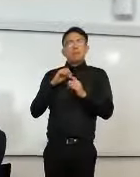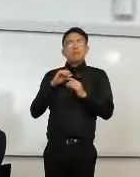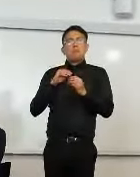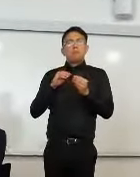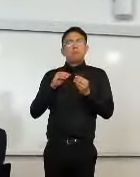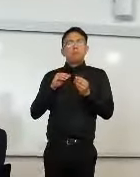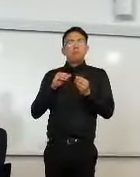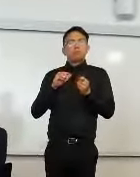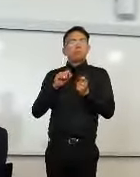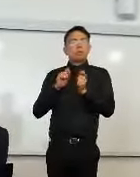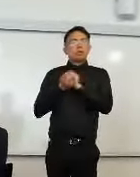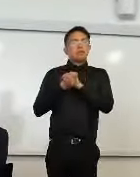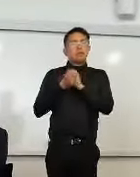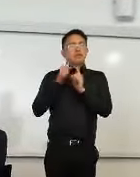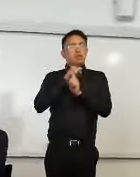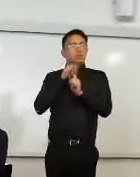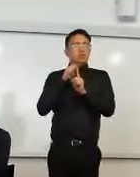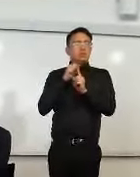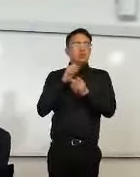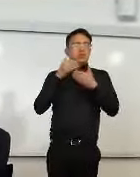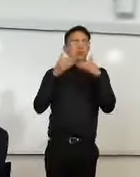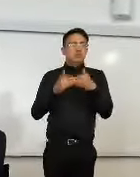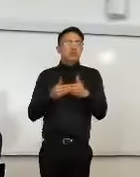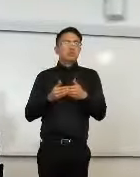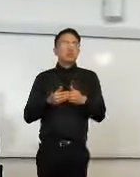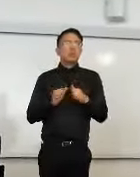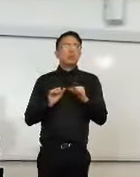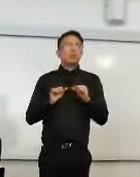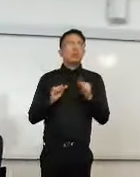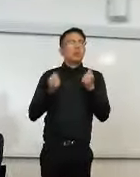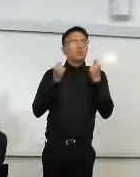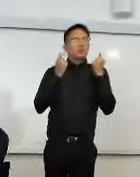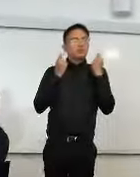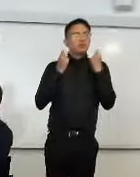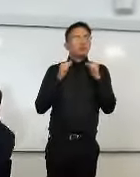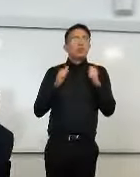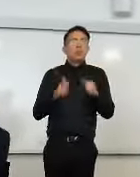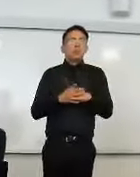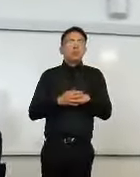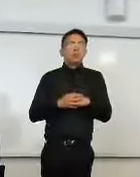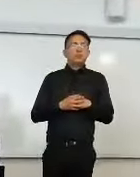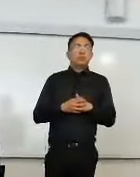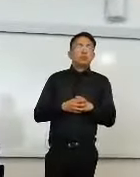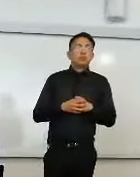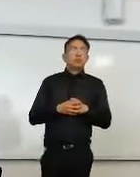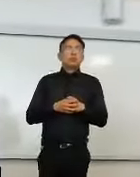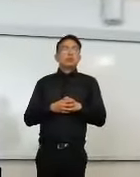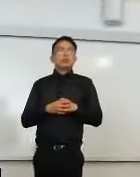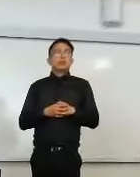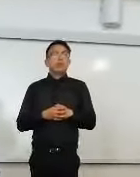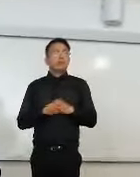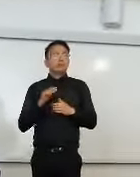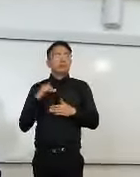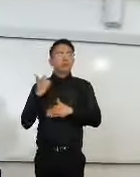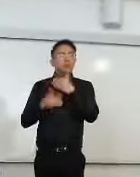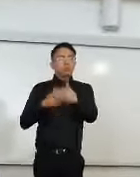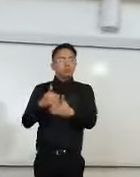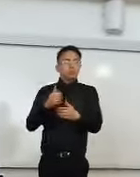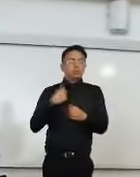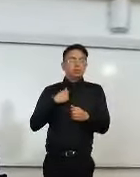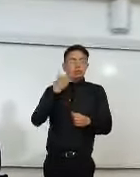¿no? ¿Cómo lo vamos a entender? Uno de los grandes retos también que se viene, digamos, es todo ese proceso, que es a largo